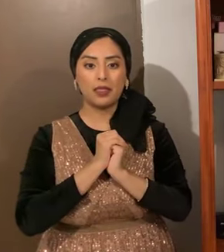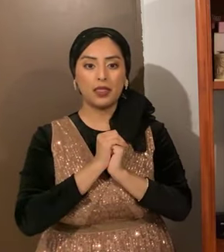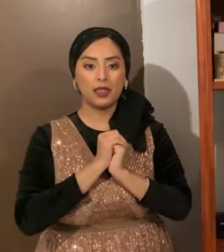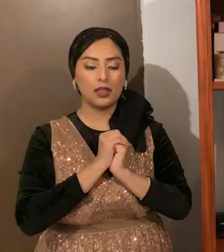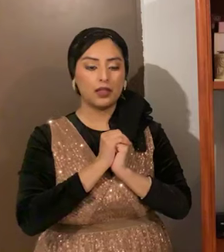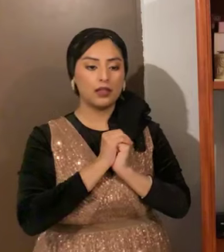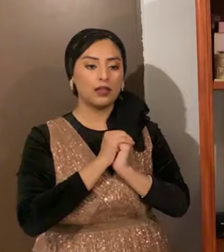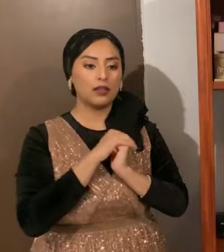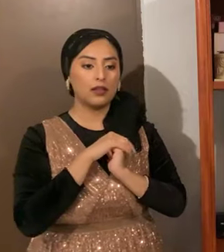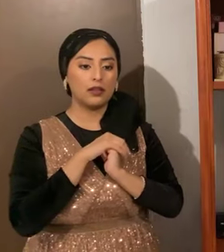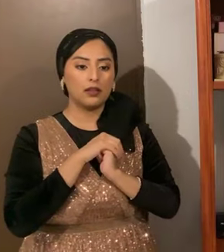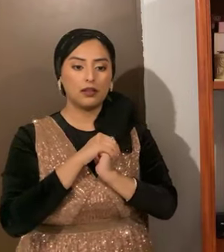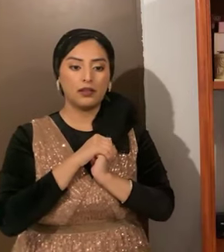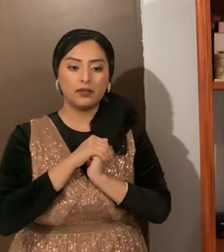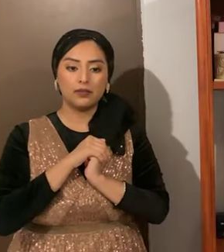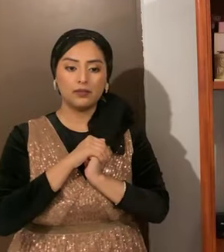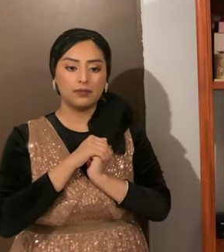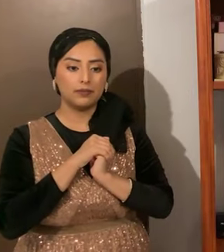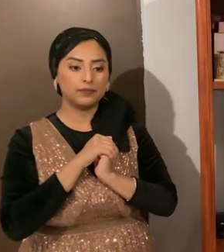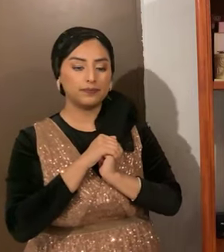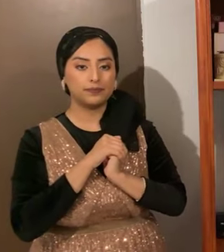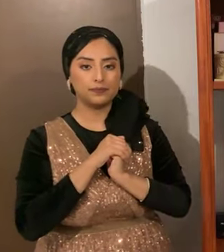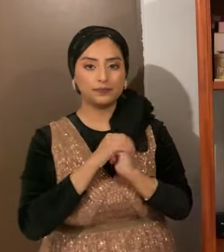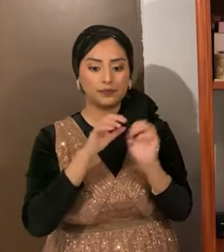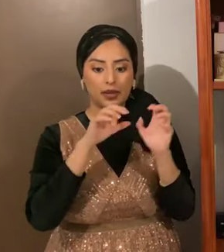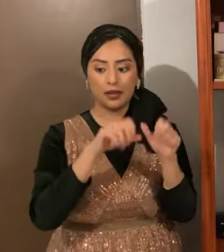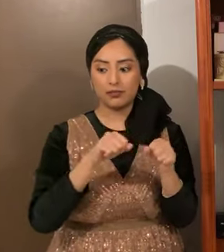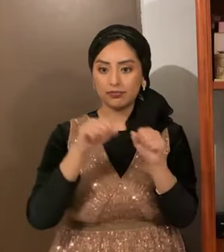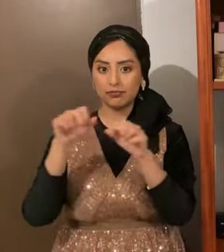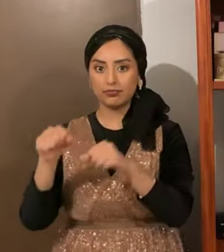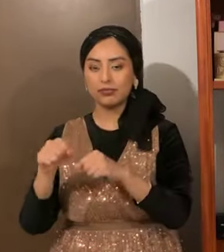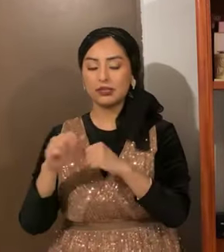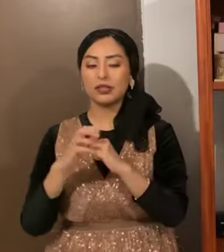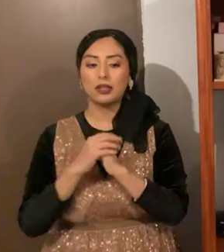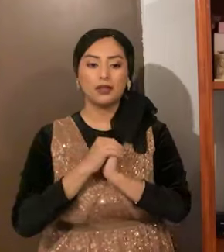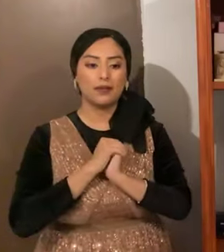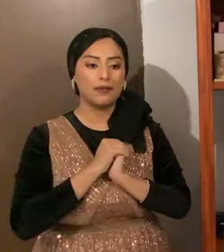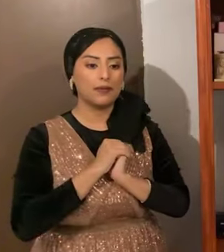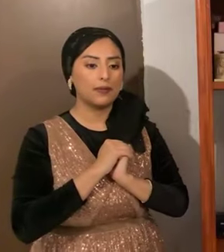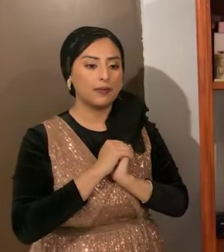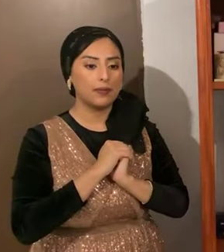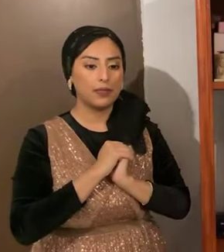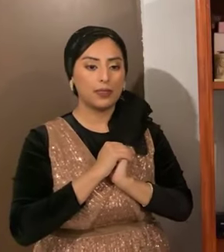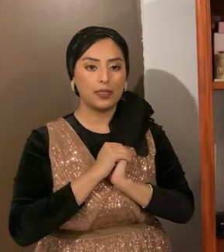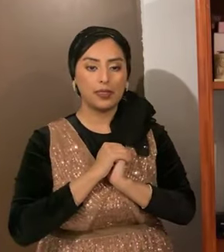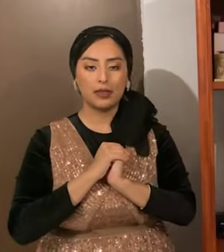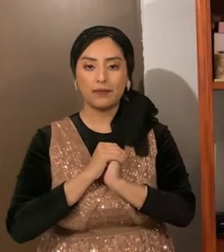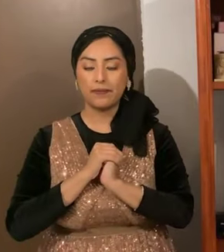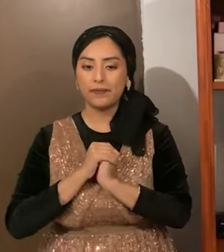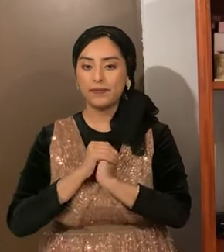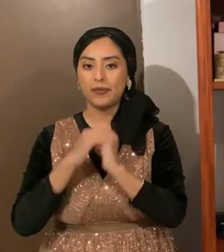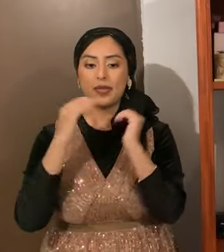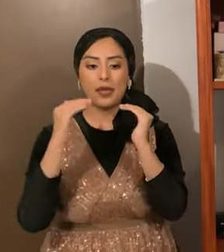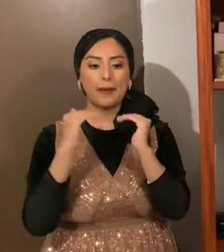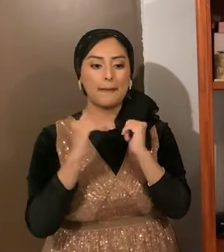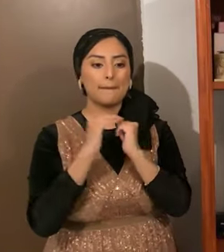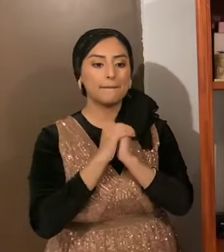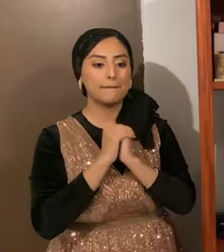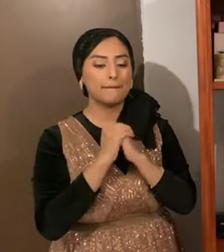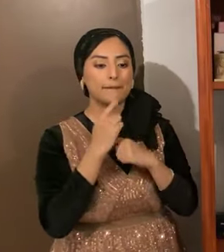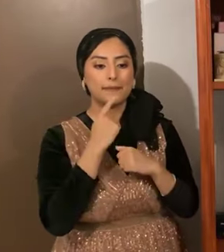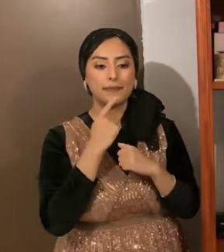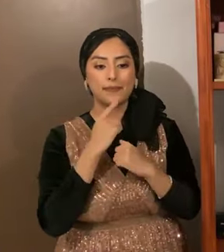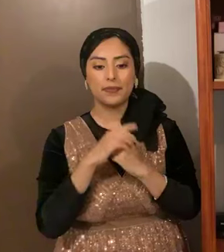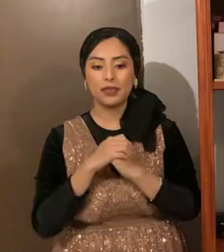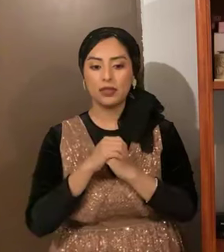de las suyas, a perseguir a los creyentes. Yahshua HaMashiach lo reprenda. Y la siguiente, entonces